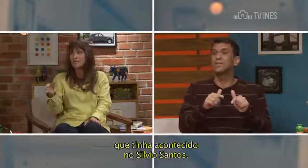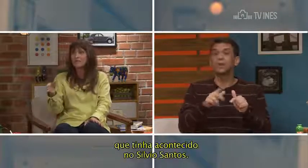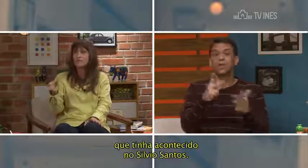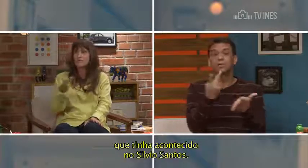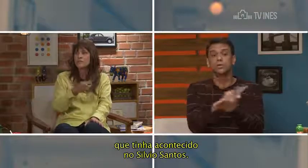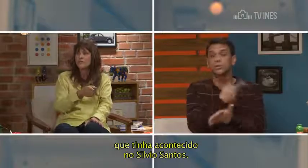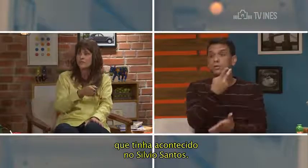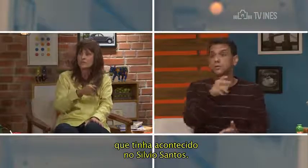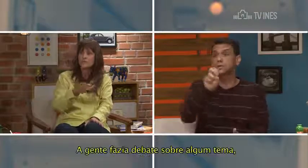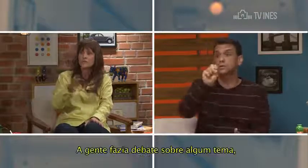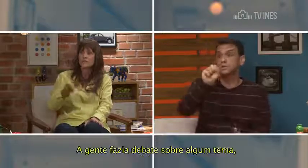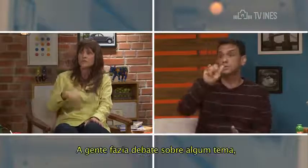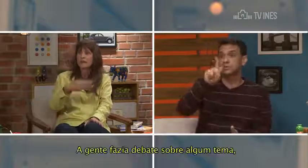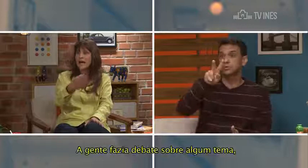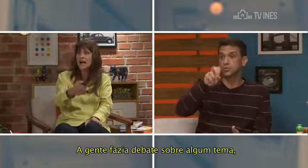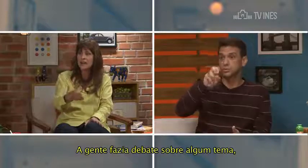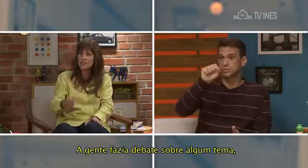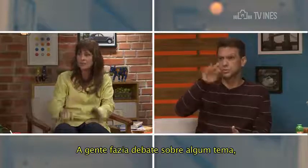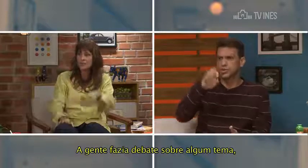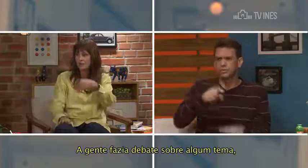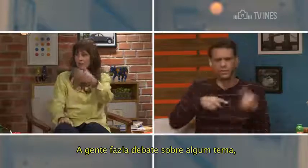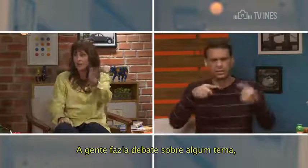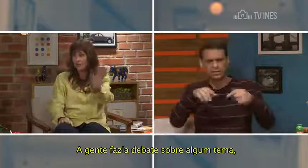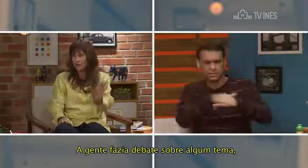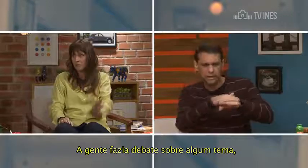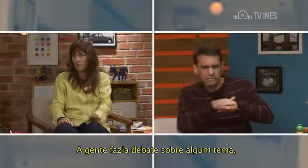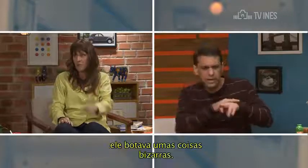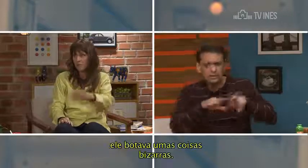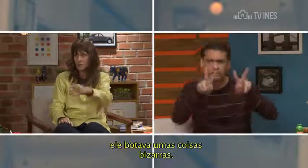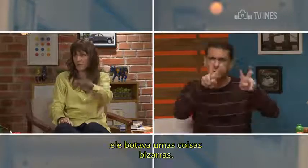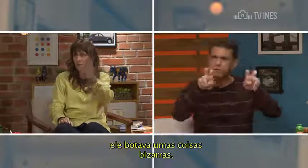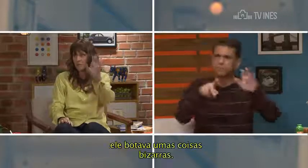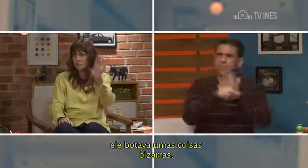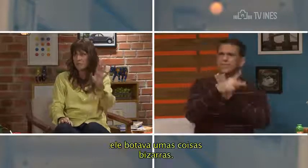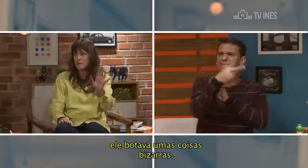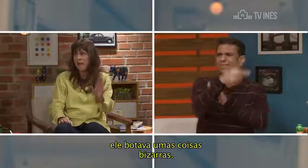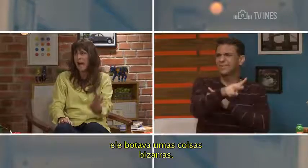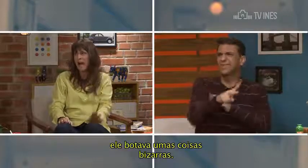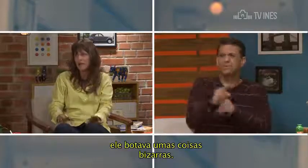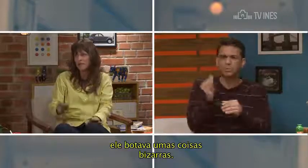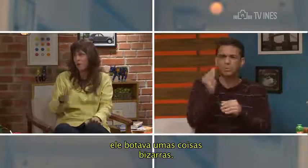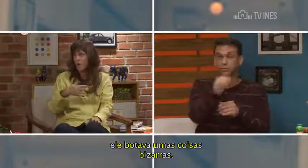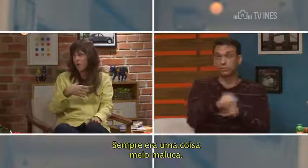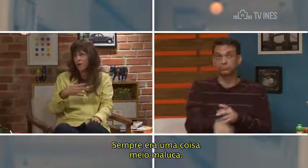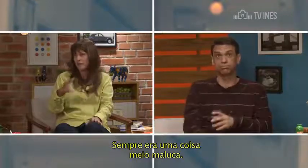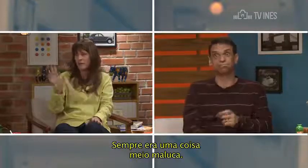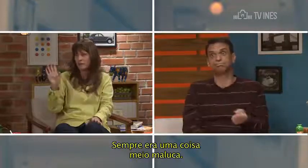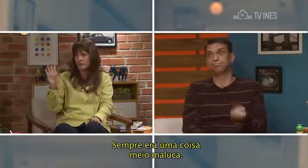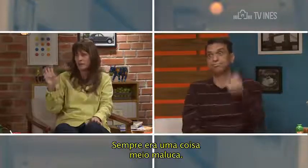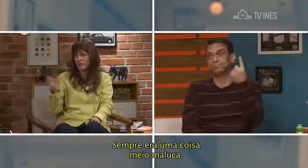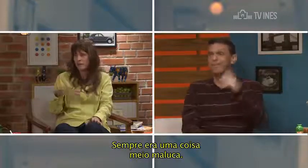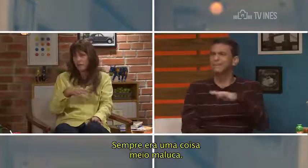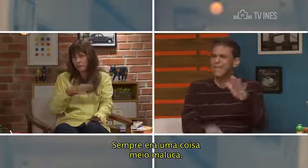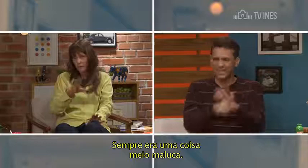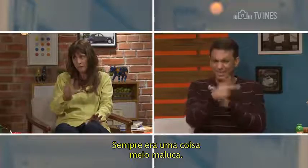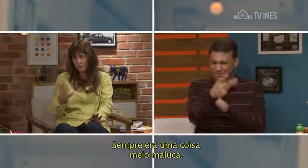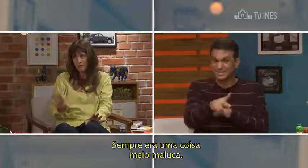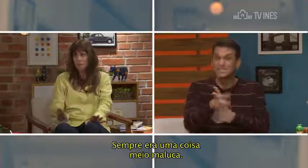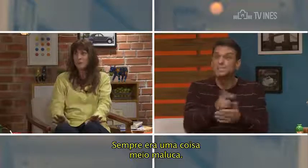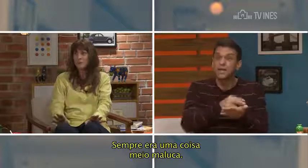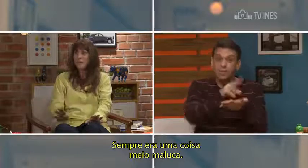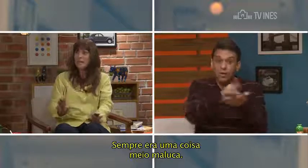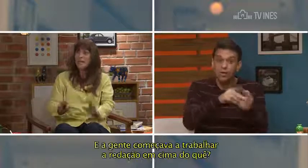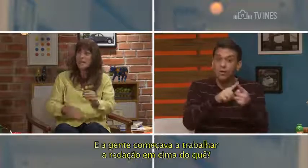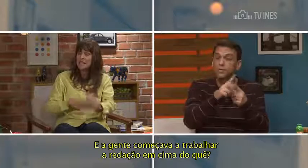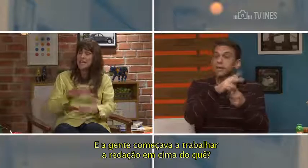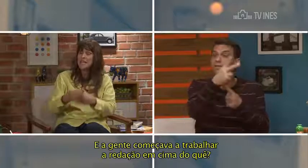tinha acontecido no Silvio Santos. A gente fazia debate sobre algum tema lá, que ele botava umas coisas bizarras, ou então, sei lá, sempre era uma coisa